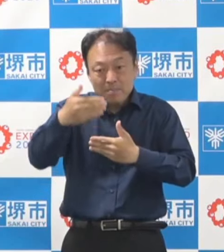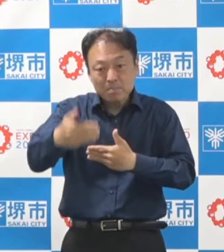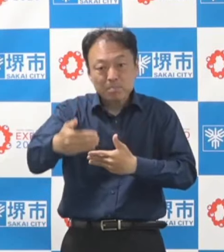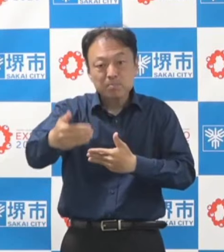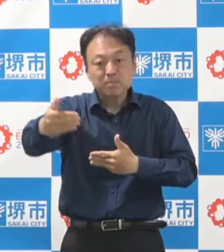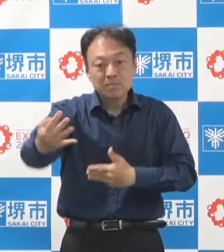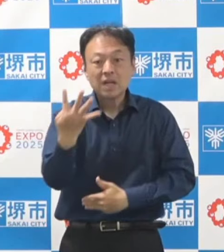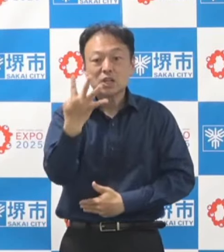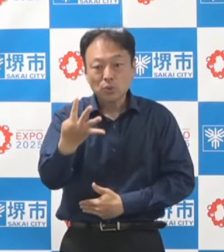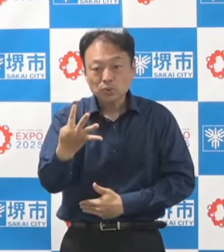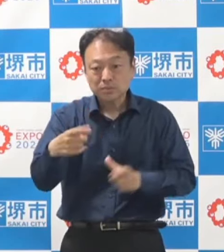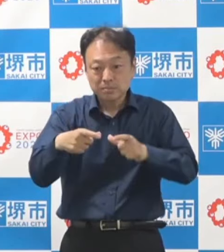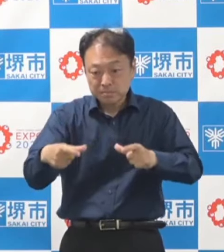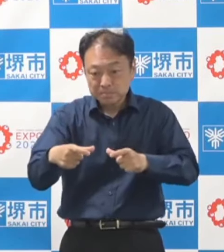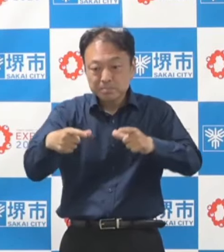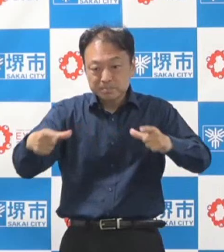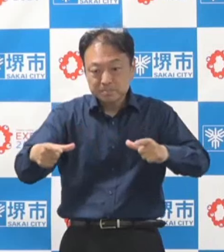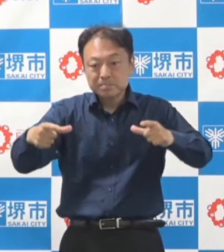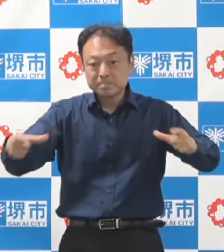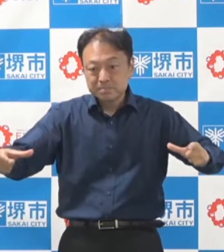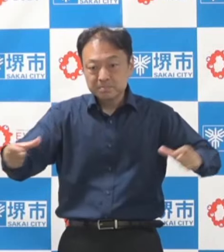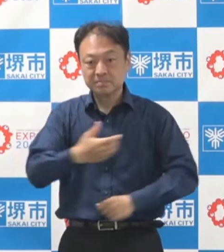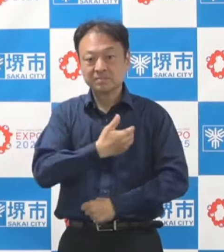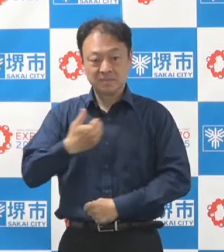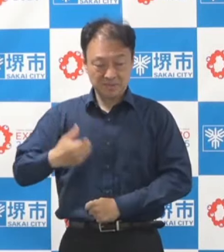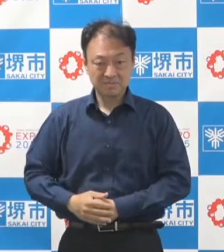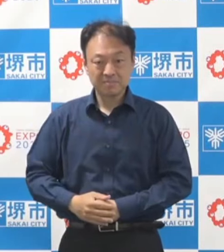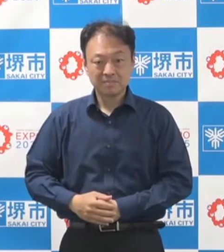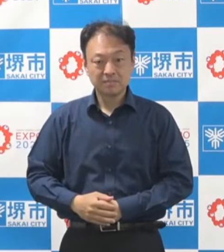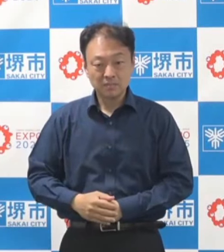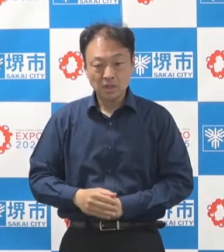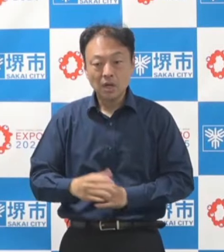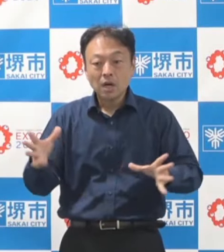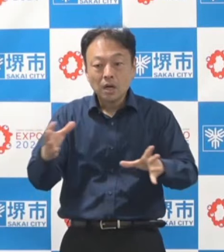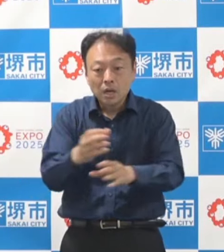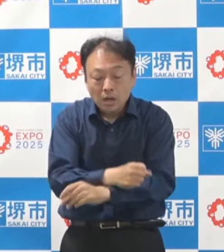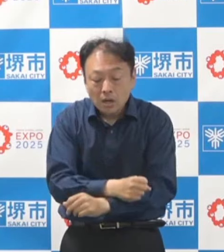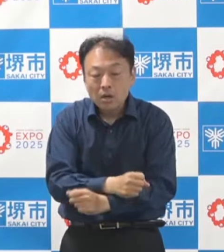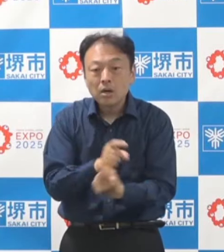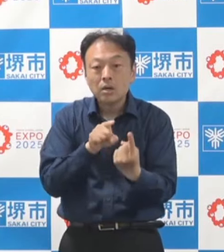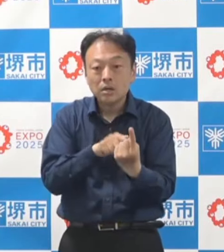して、身長など行方不明者の特徴を